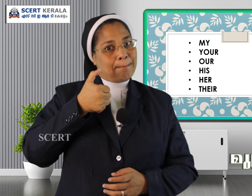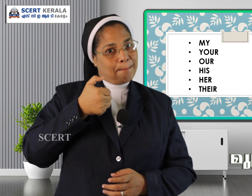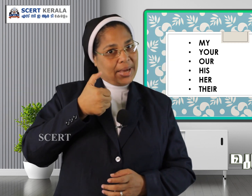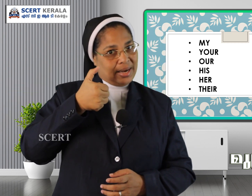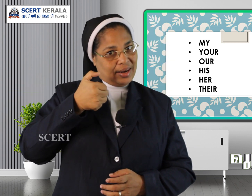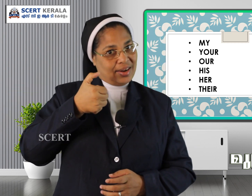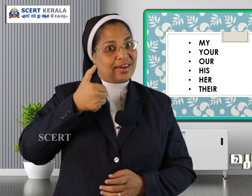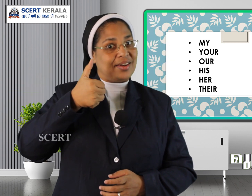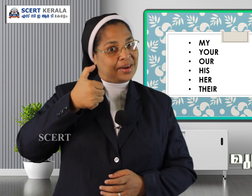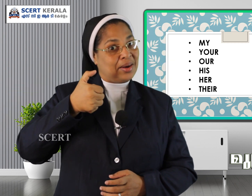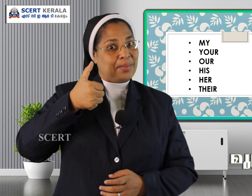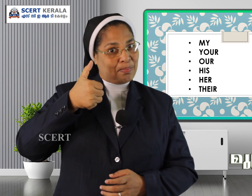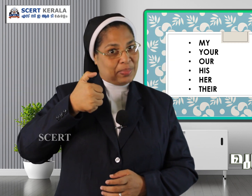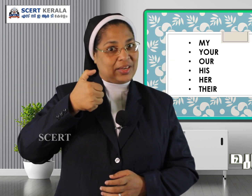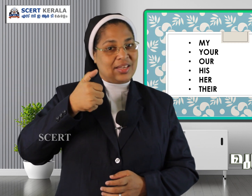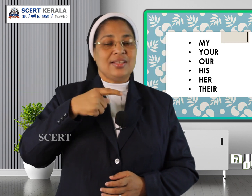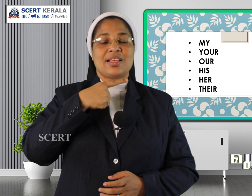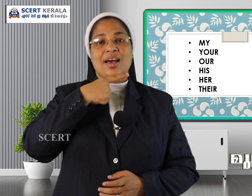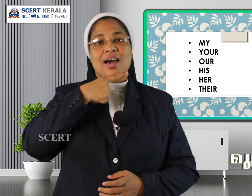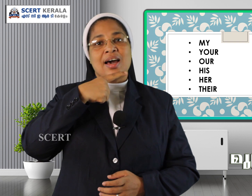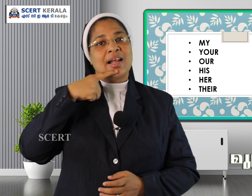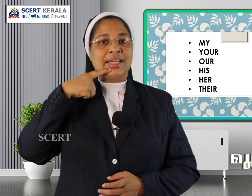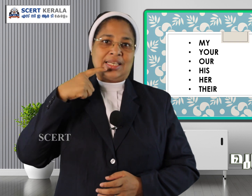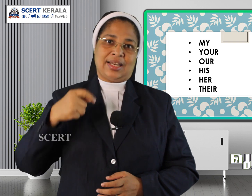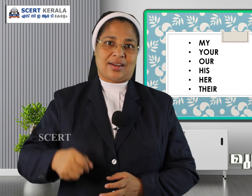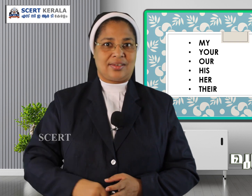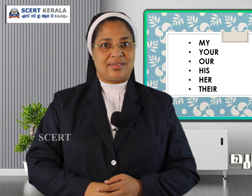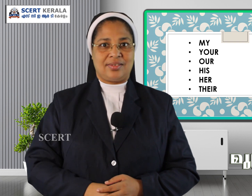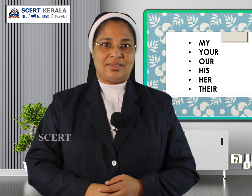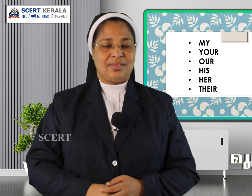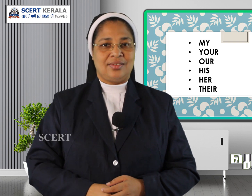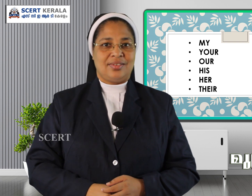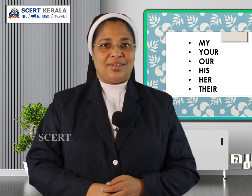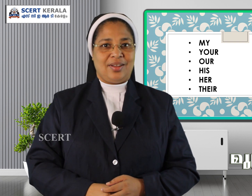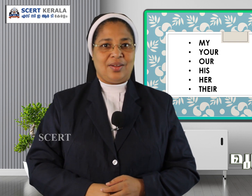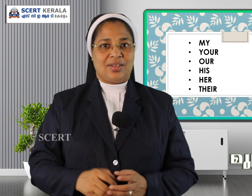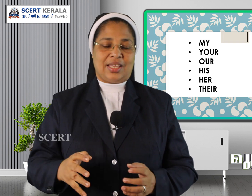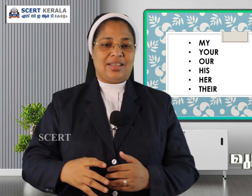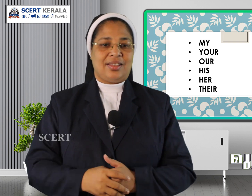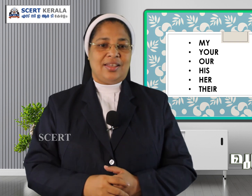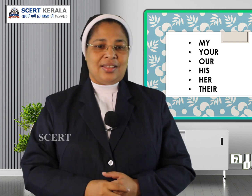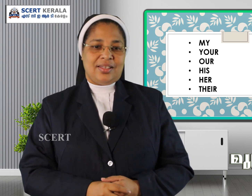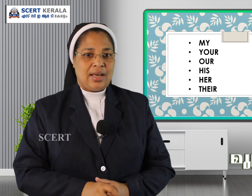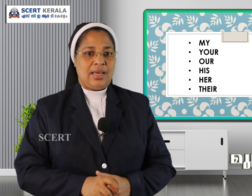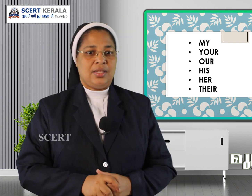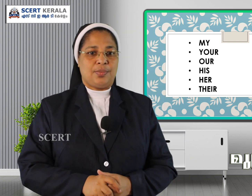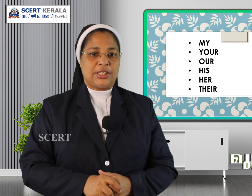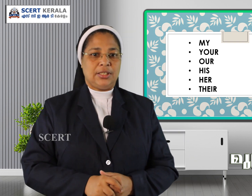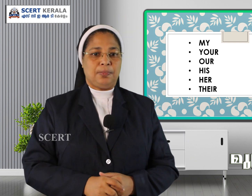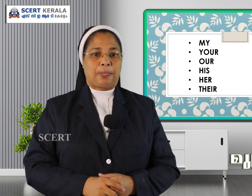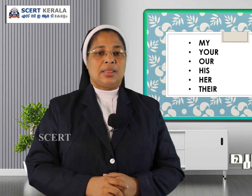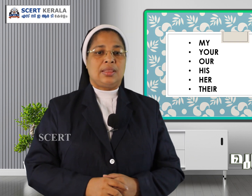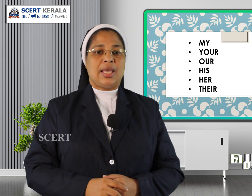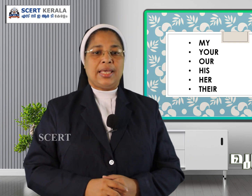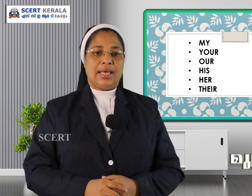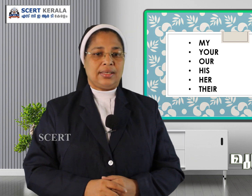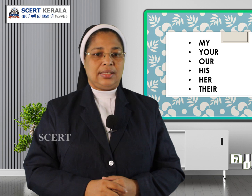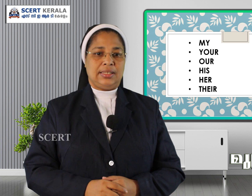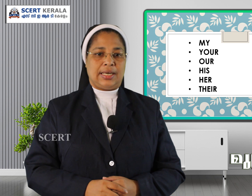പെൻ, പെൻ ഈസ് റെഡ് കളർ. ഓക്കെ, ഇനി നമുക്ക് ദെയർ എന്ന്